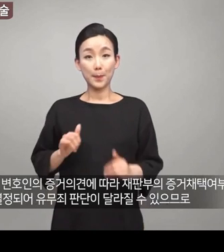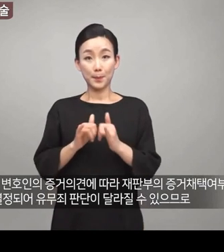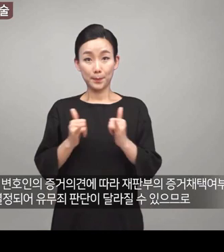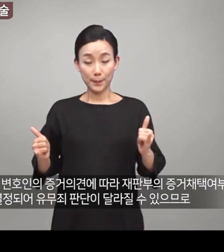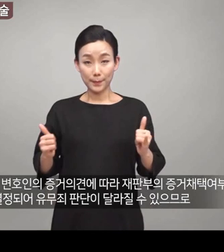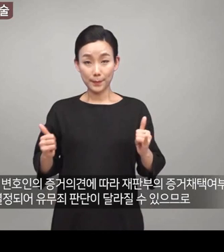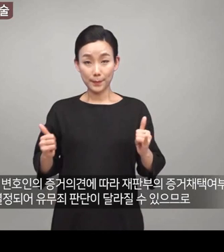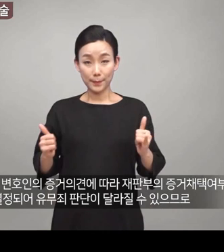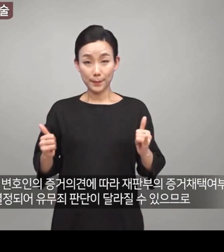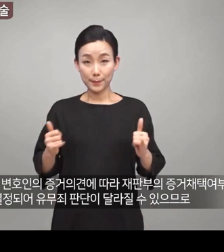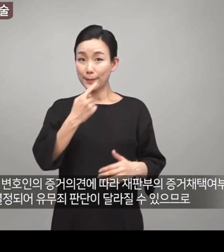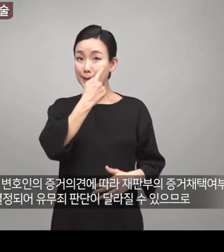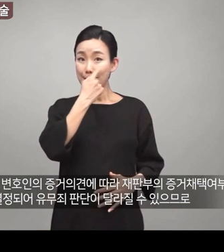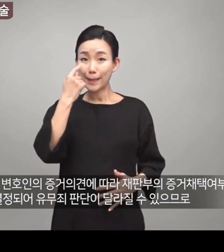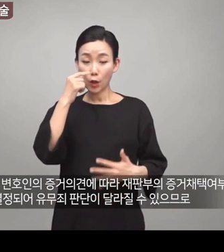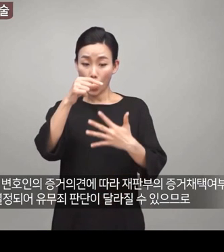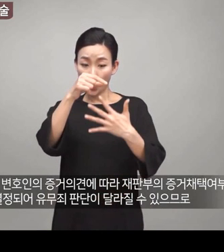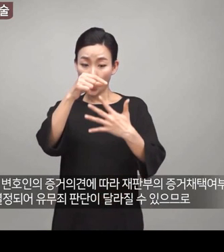판사죠.